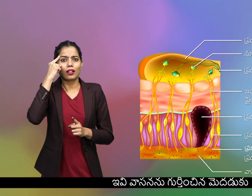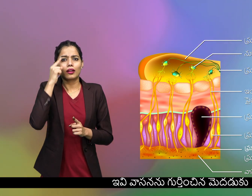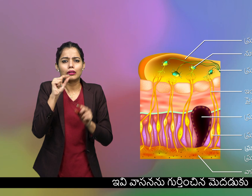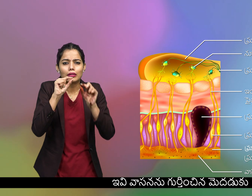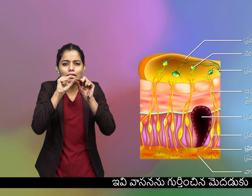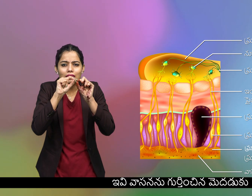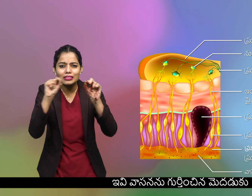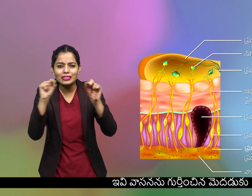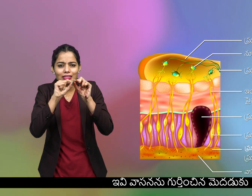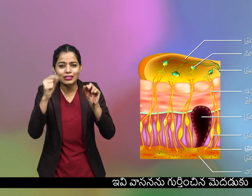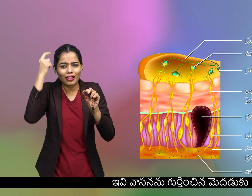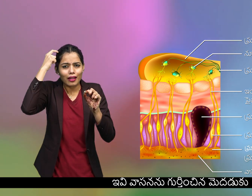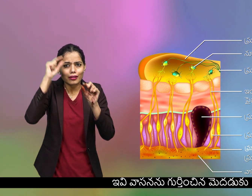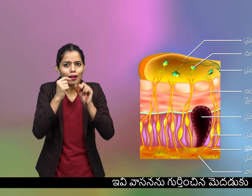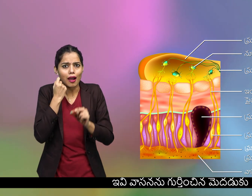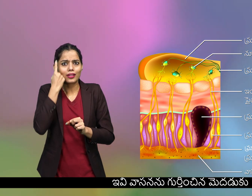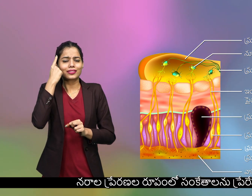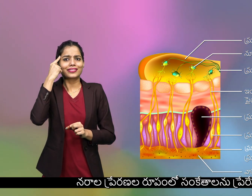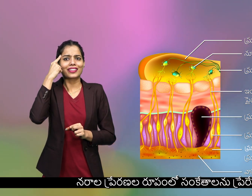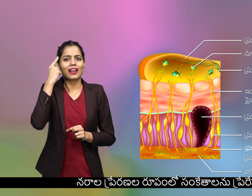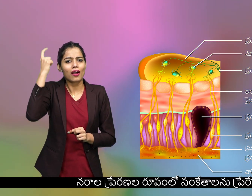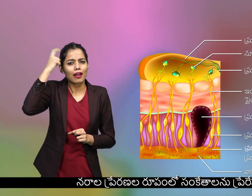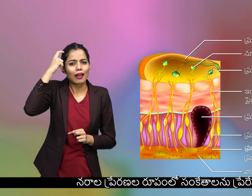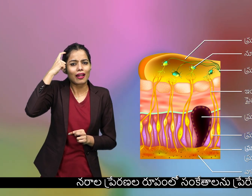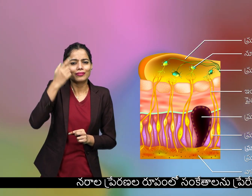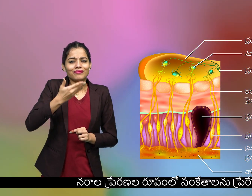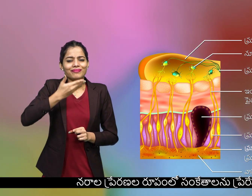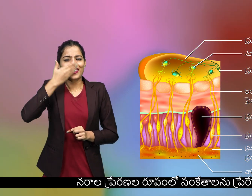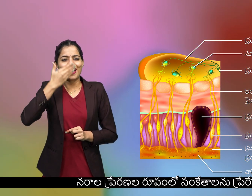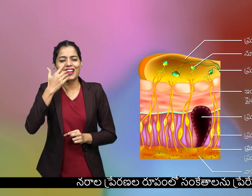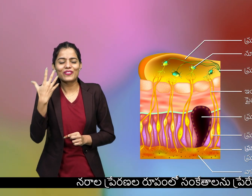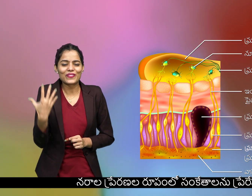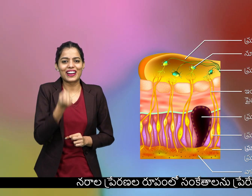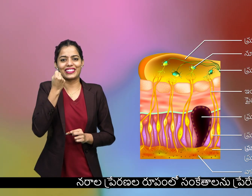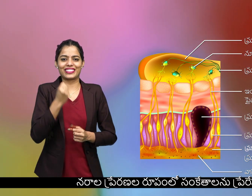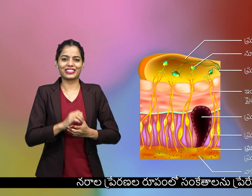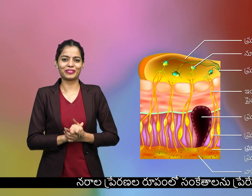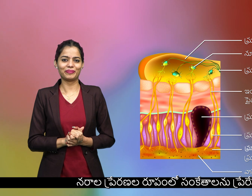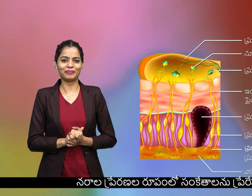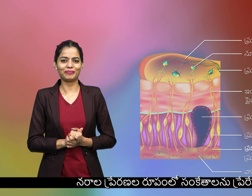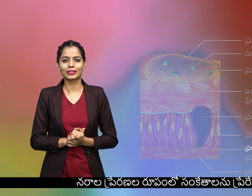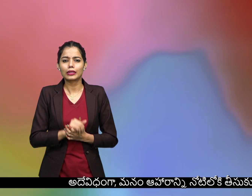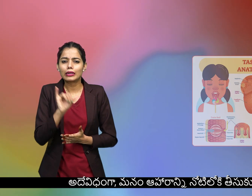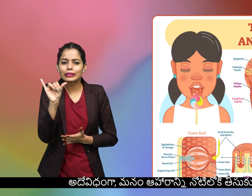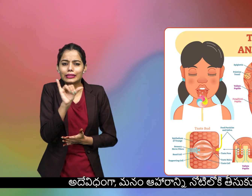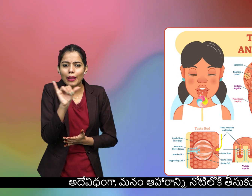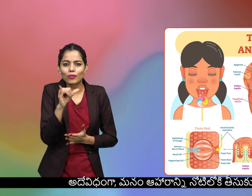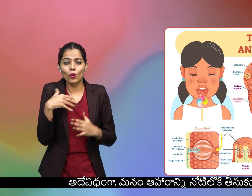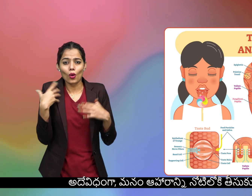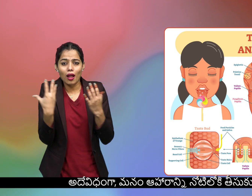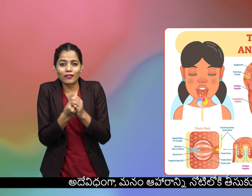ఇవి వాసనను గుర్తించిన మెదడుకు నరాల ప్రేరణల రూపంలో సంకేతాలను ప్రేరేపిస్తాయి.